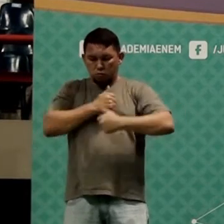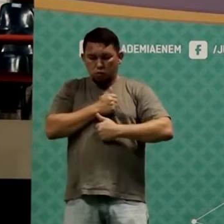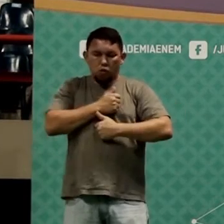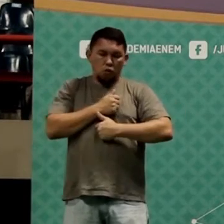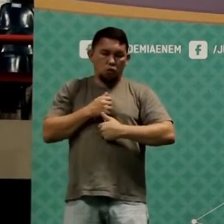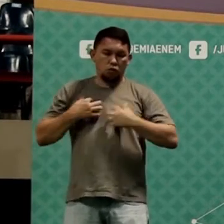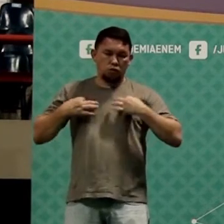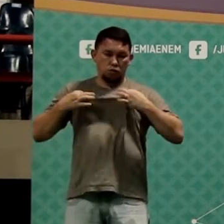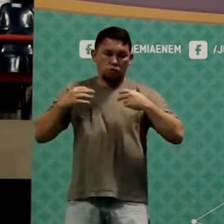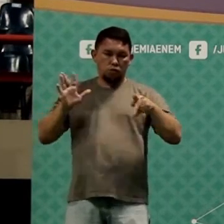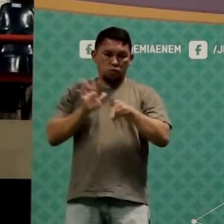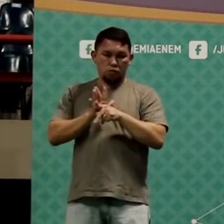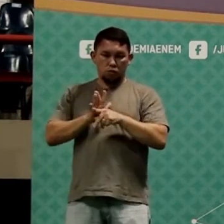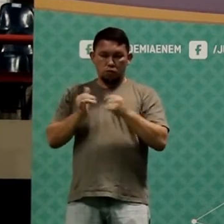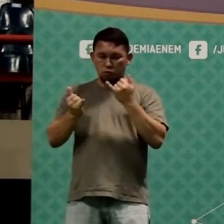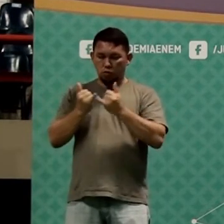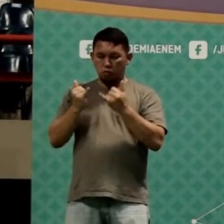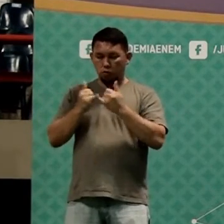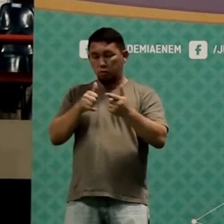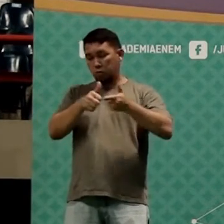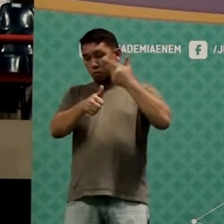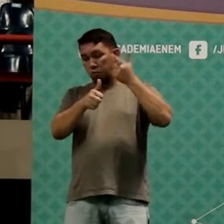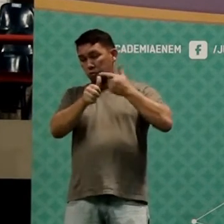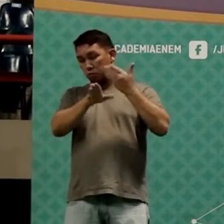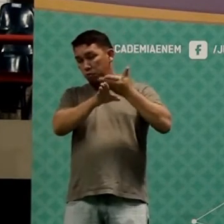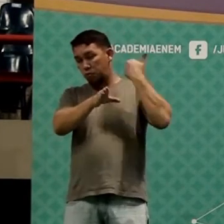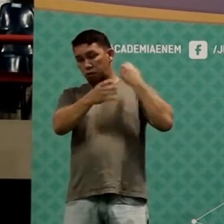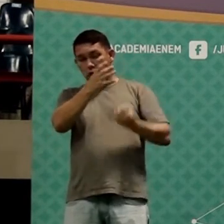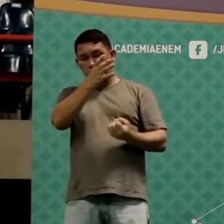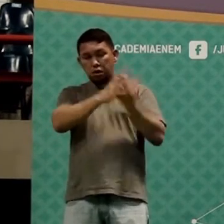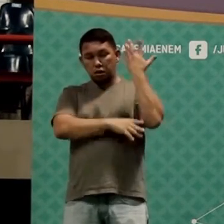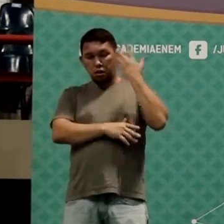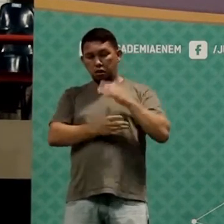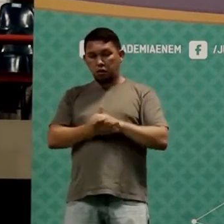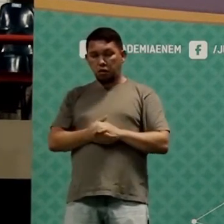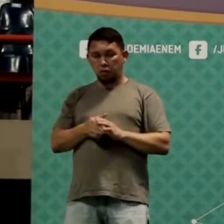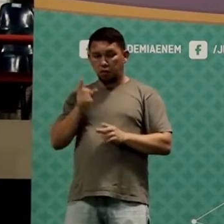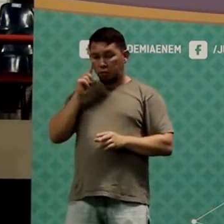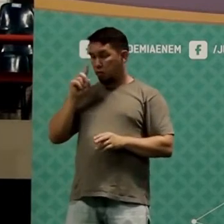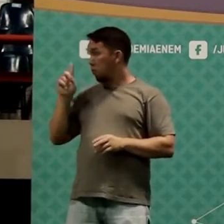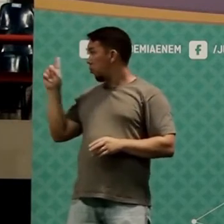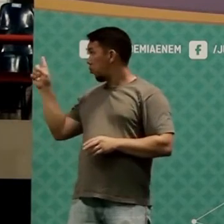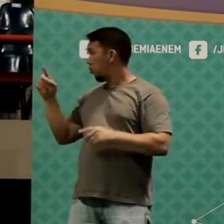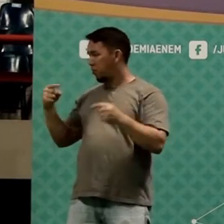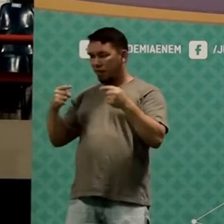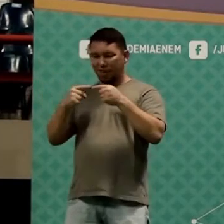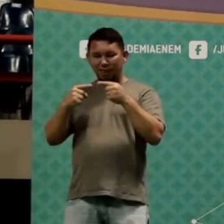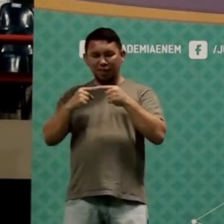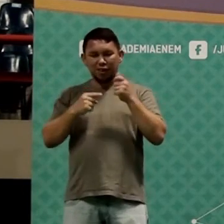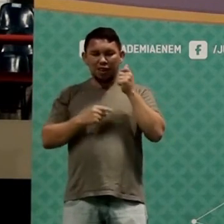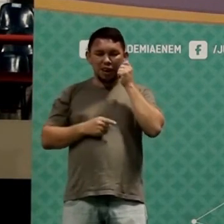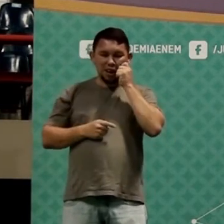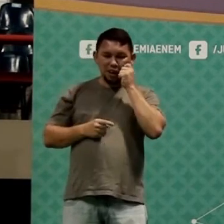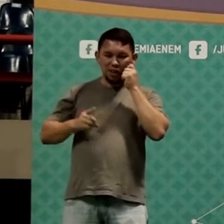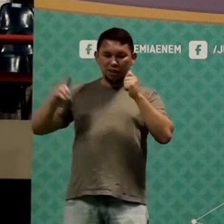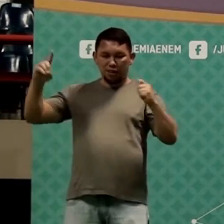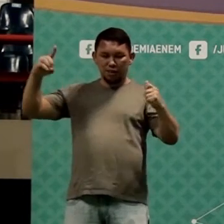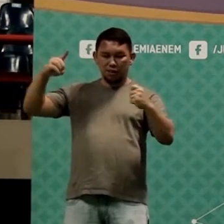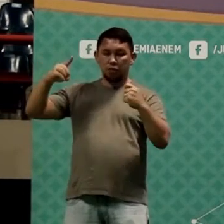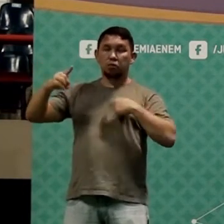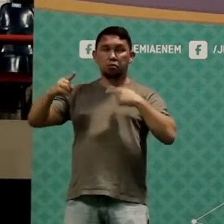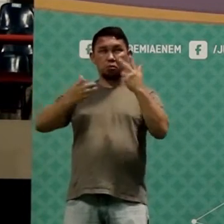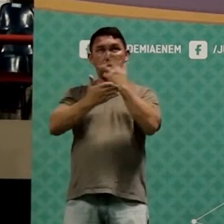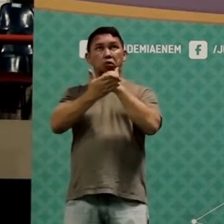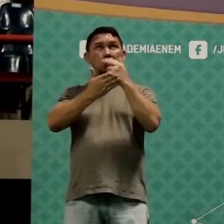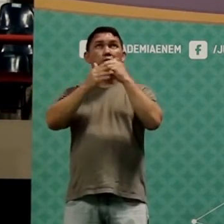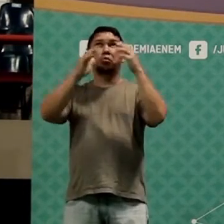está próximo àquele do primeiro quadro que a gente falou da criação, tá certo? De Adão. Todos eles estão na Capela Sistina, no teto da